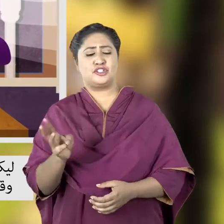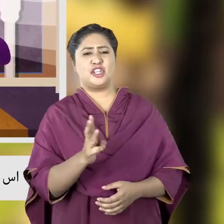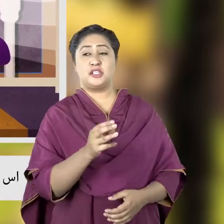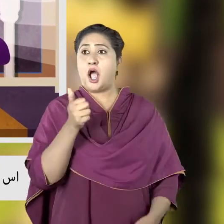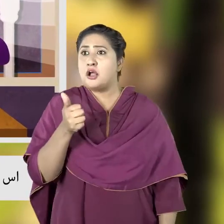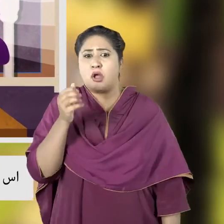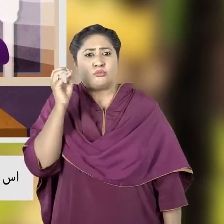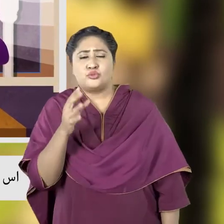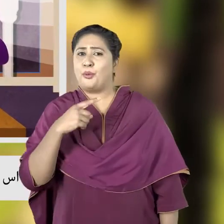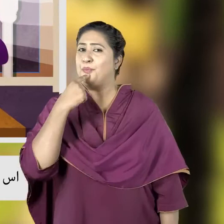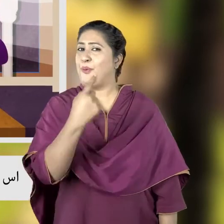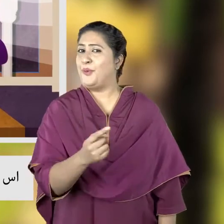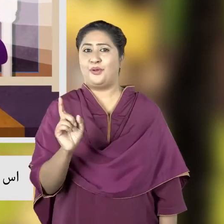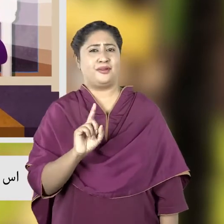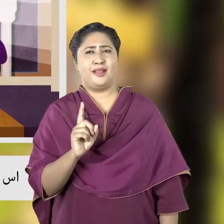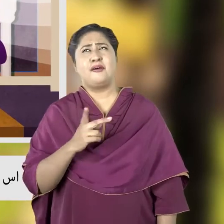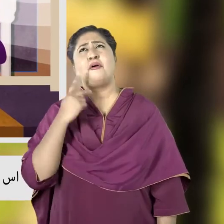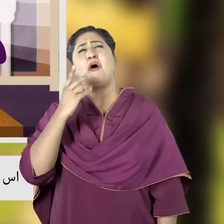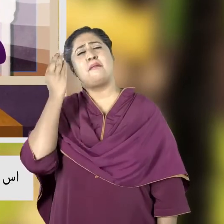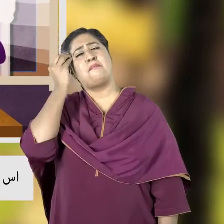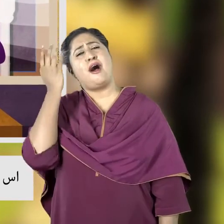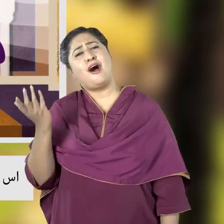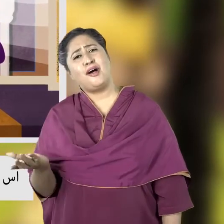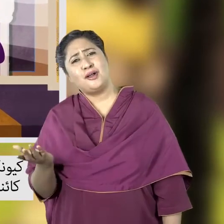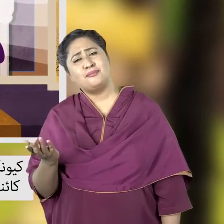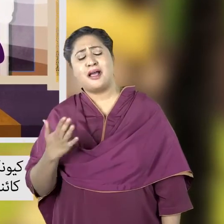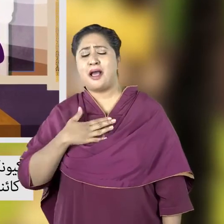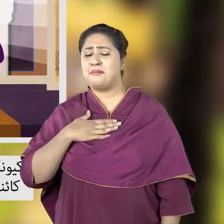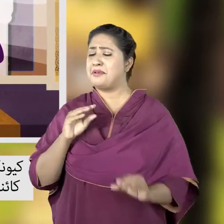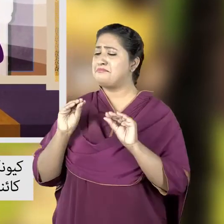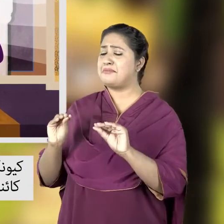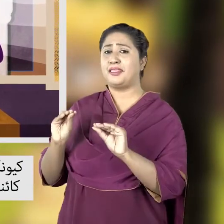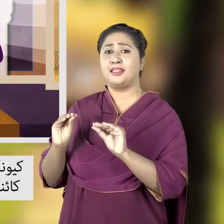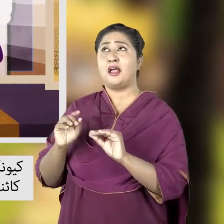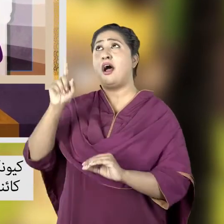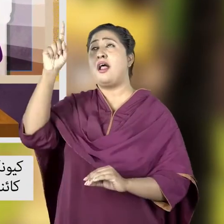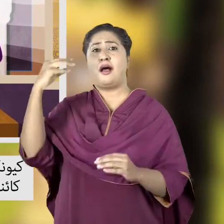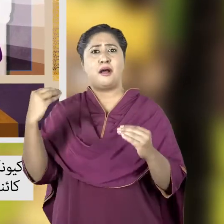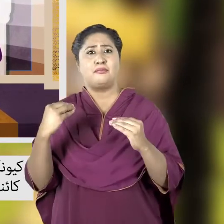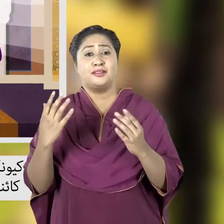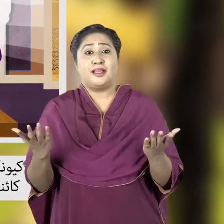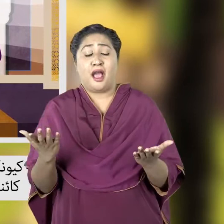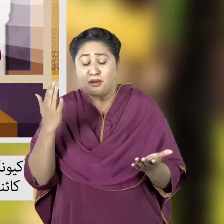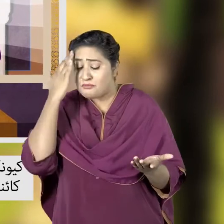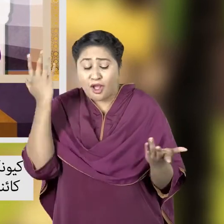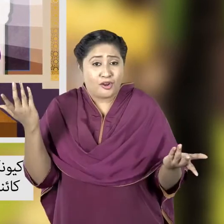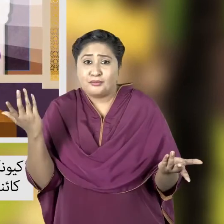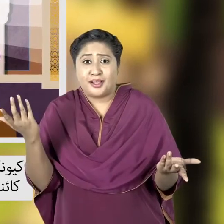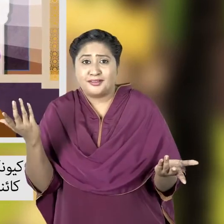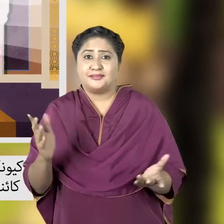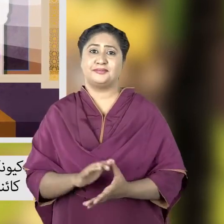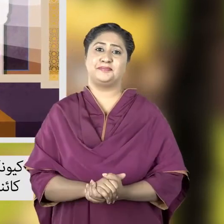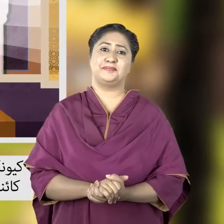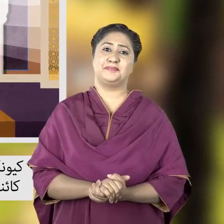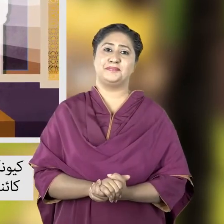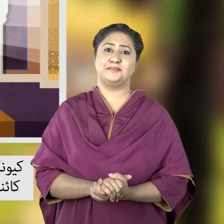اس لیے چیزوں کو اچھا یا برا نہیں کہنا چاہیے کیونکہ کون جانتا ہے کہ ہماری مدد کرنے کے لیے کائنات